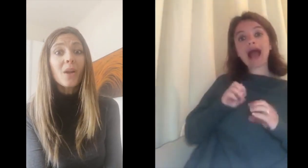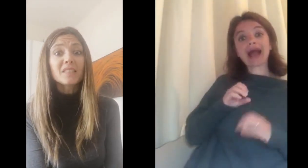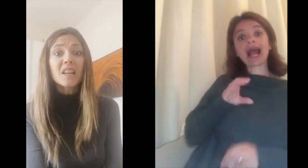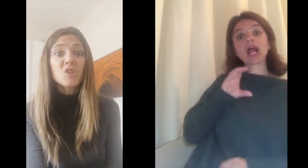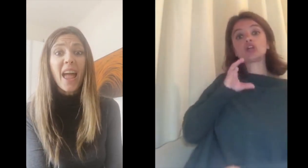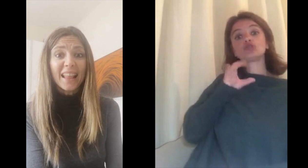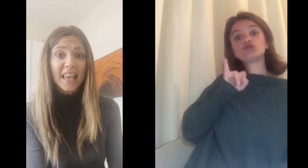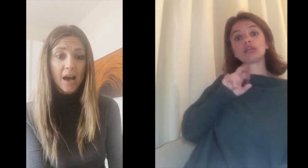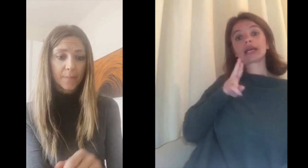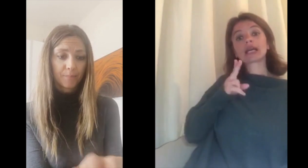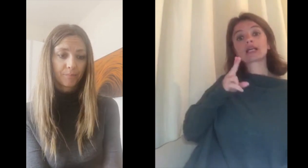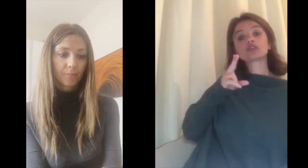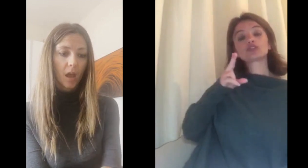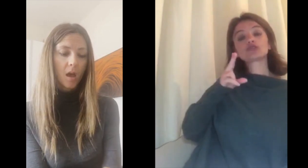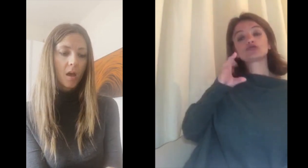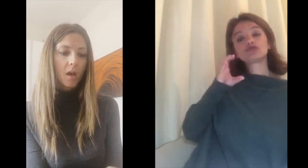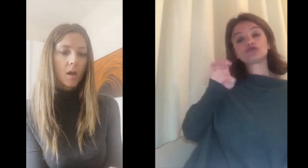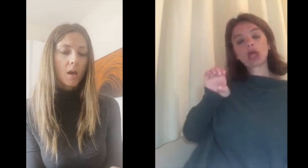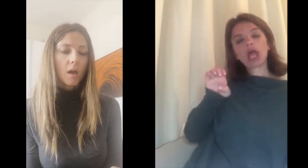trasforma in una tragedia.